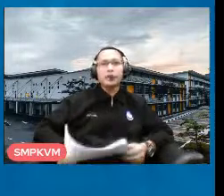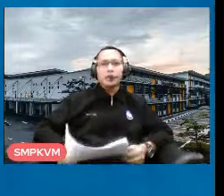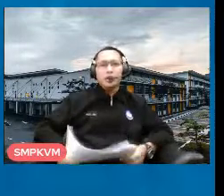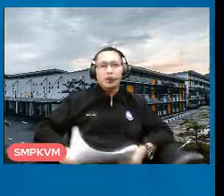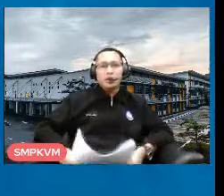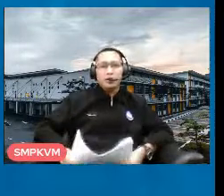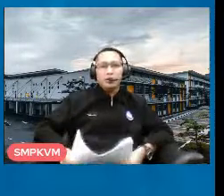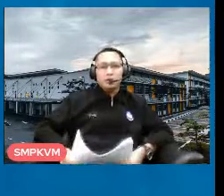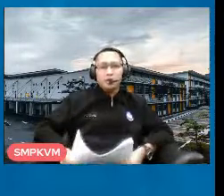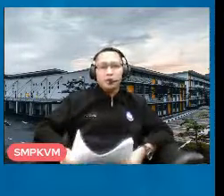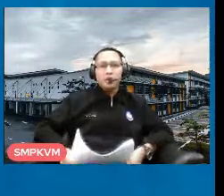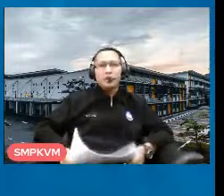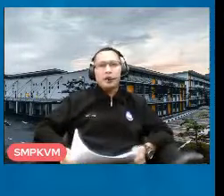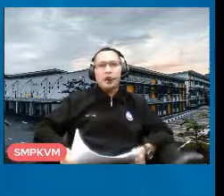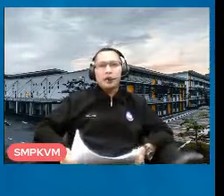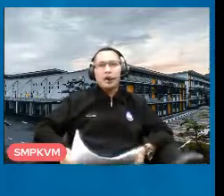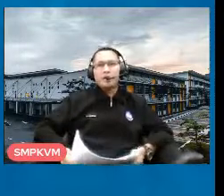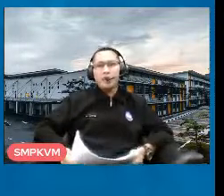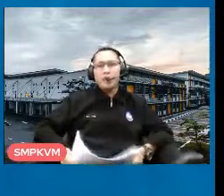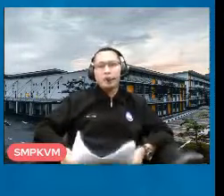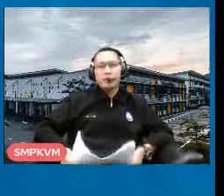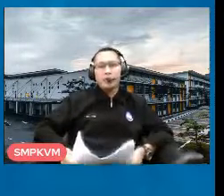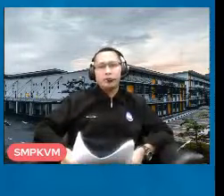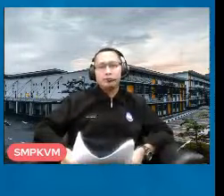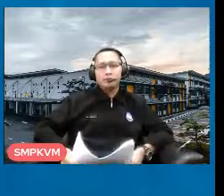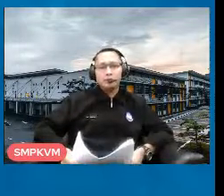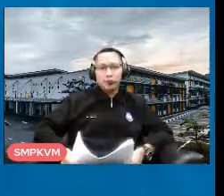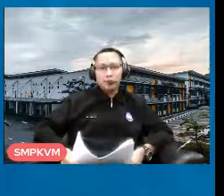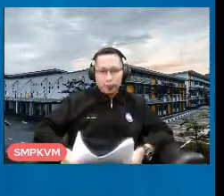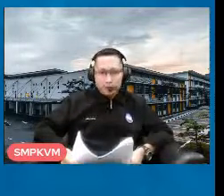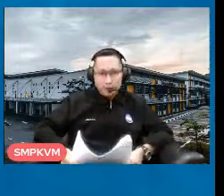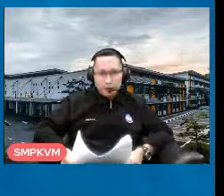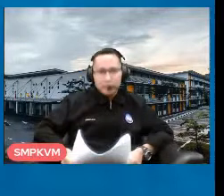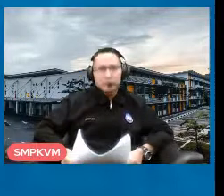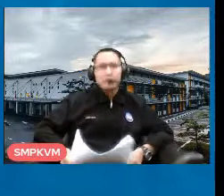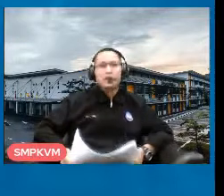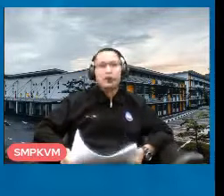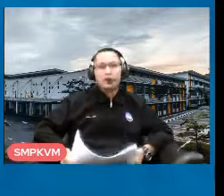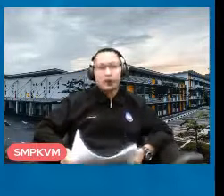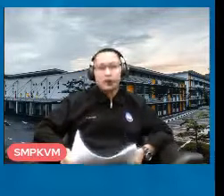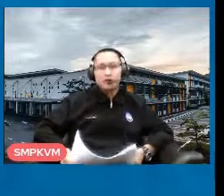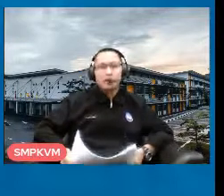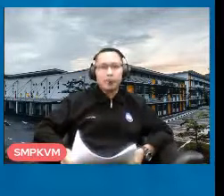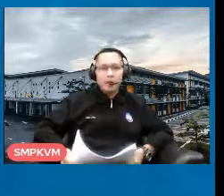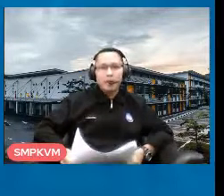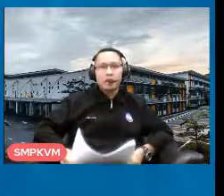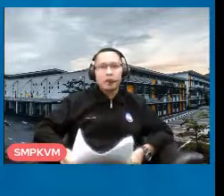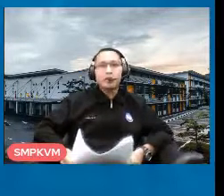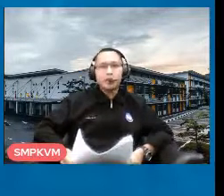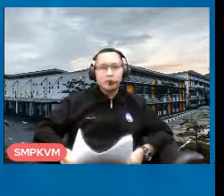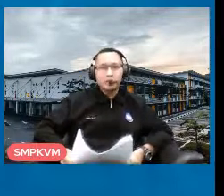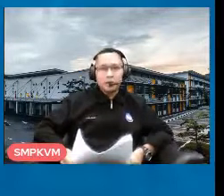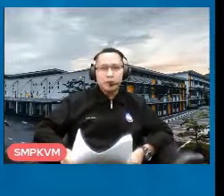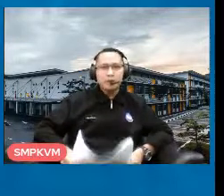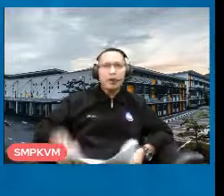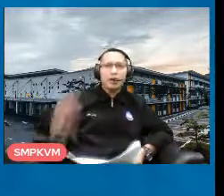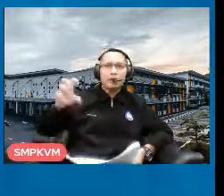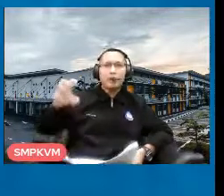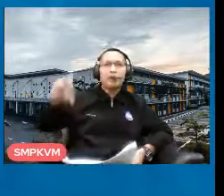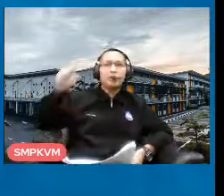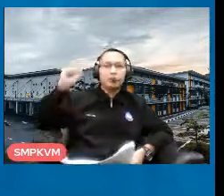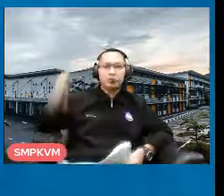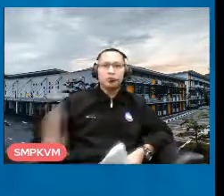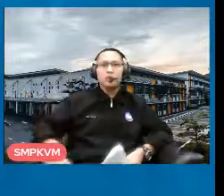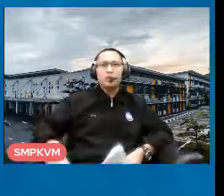Pedro Oke ingkar arahan pengawas sekolah ya ulang tadi Kalau arahan kalau pernah bagian ikut saya